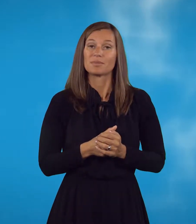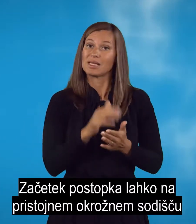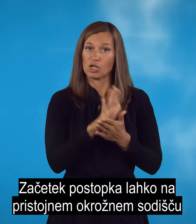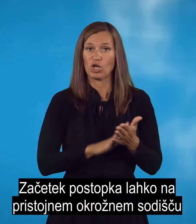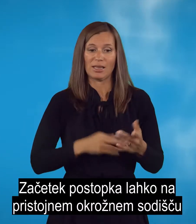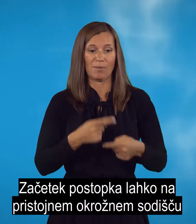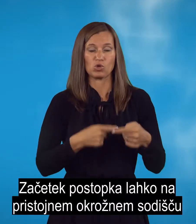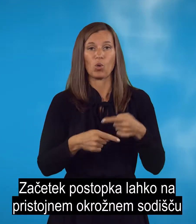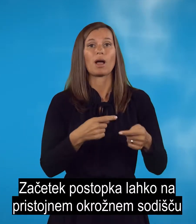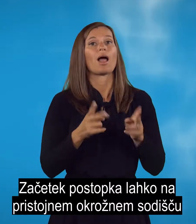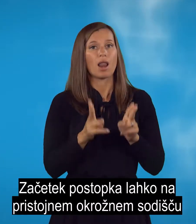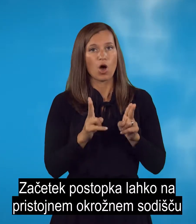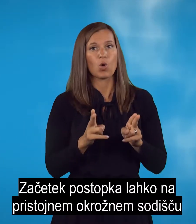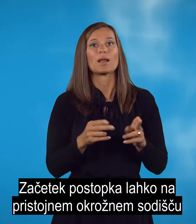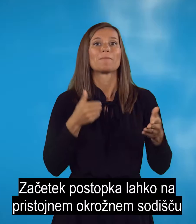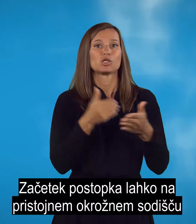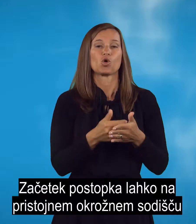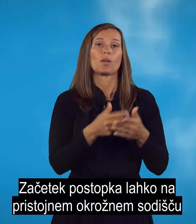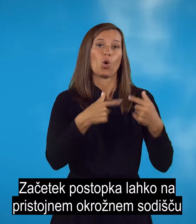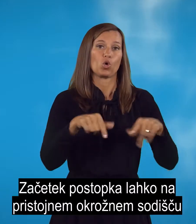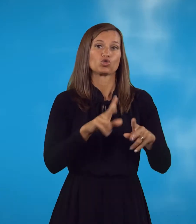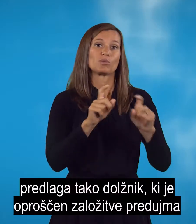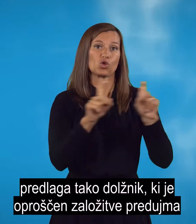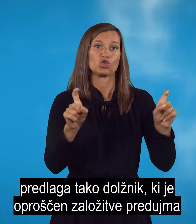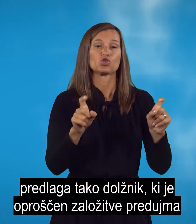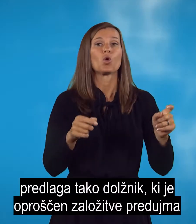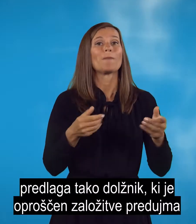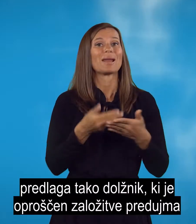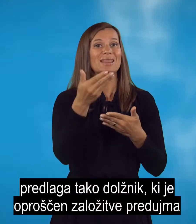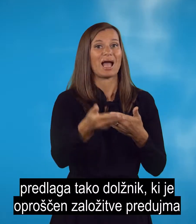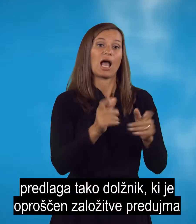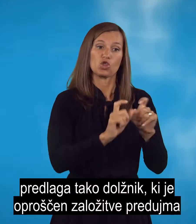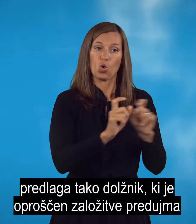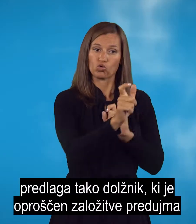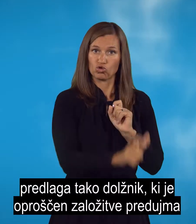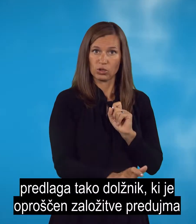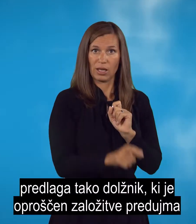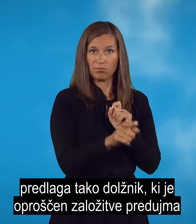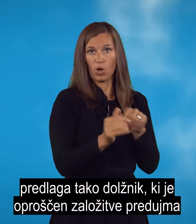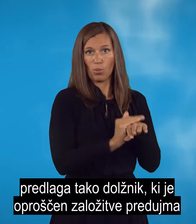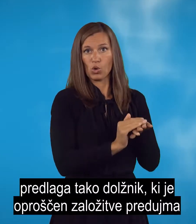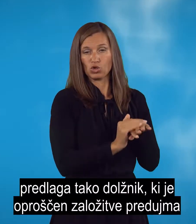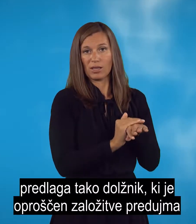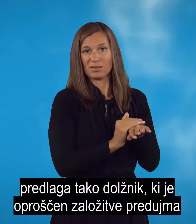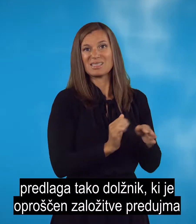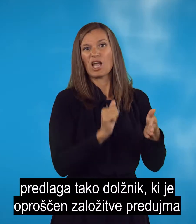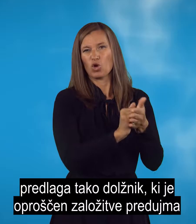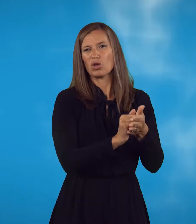Začetek postopka lahko na pristojnem okrožnem sodišču predlaga tako dolžnik, ki je oproščen založitve predujma za